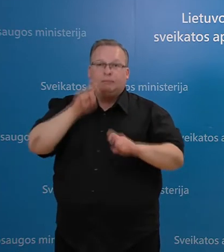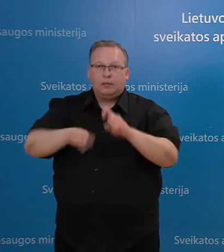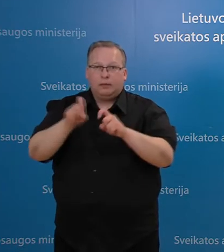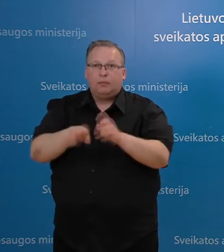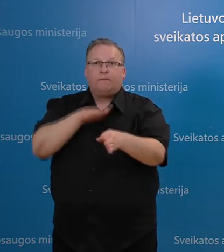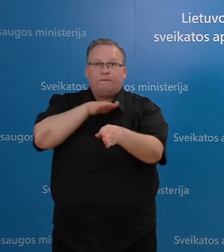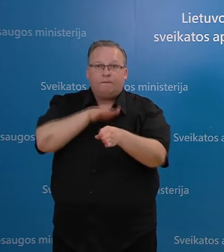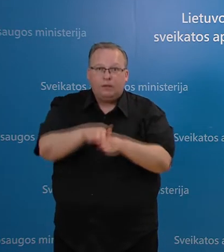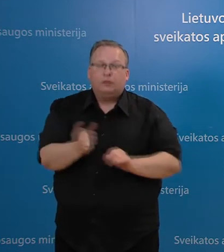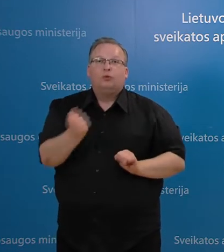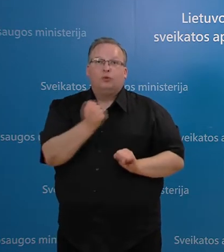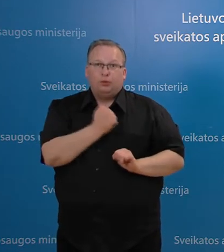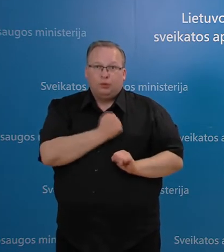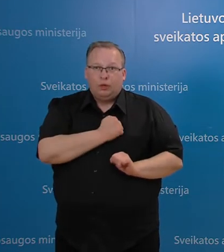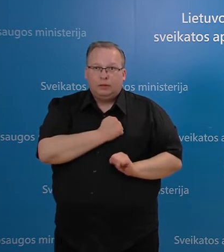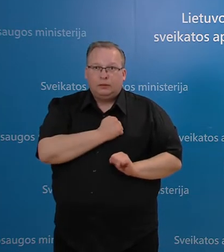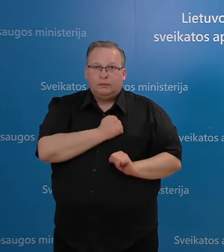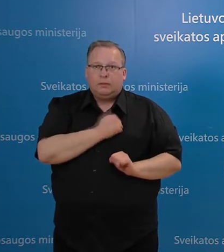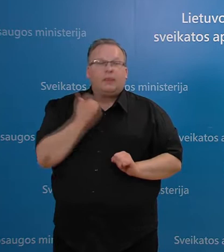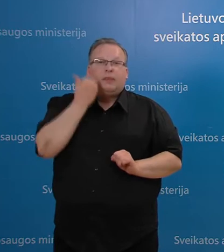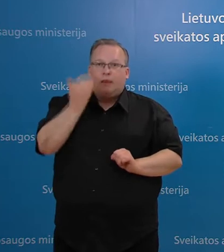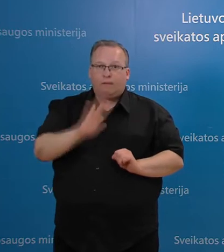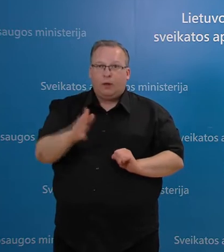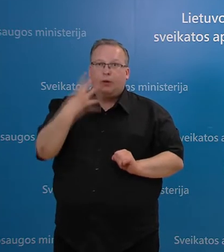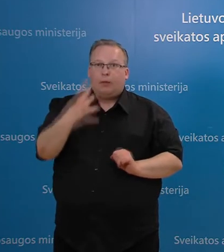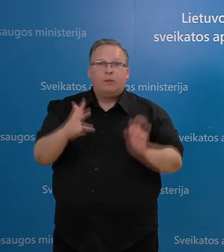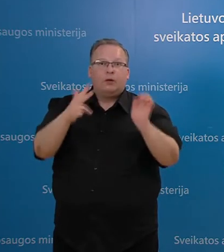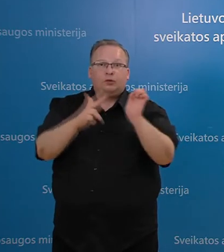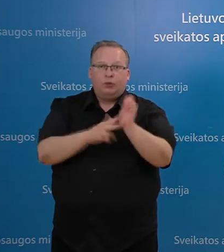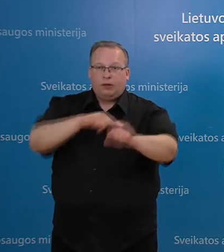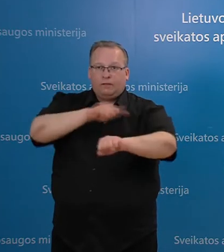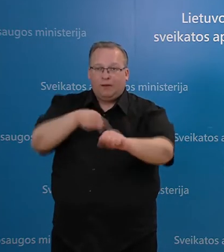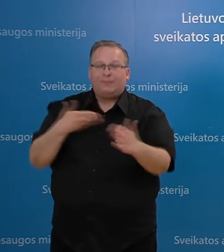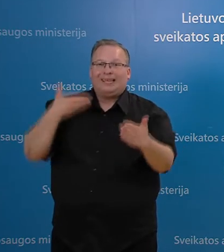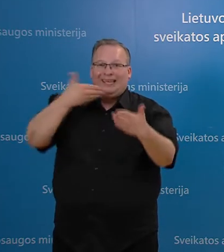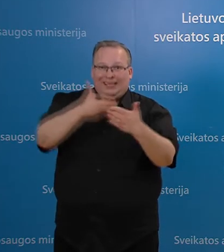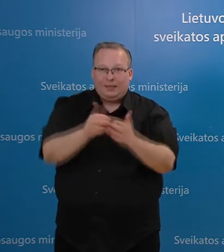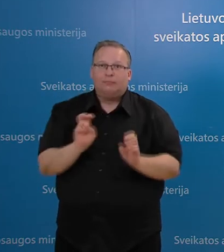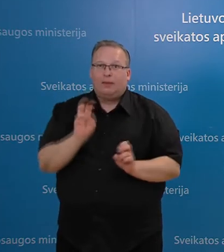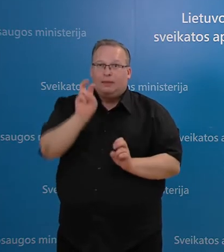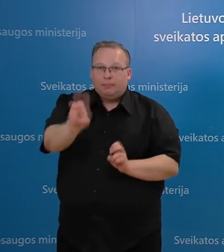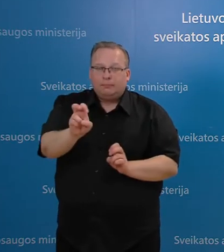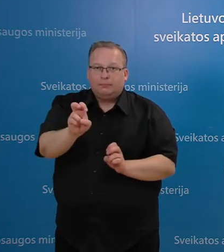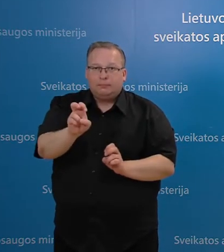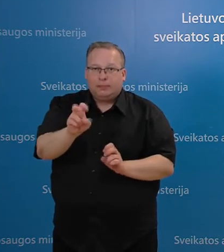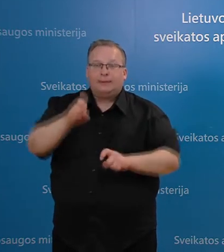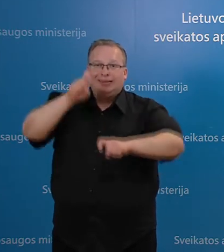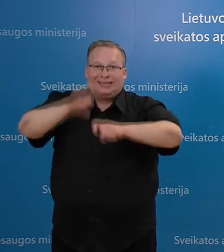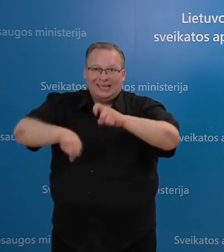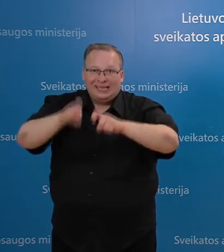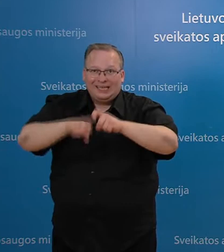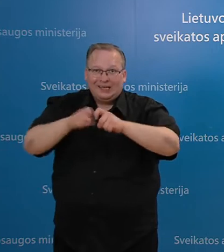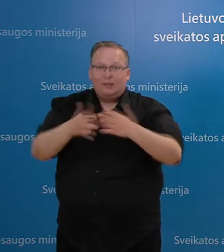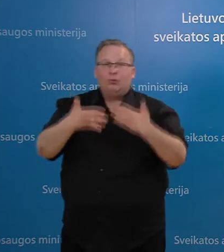turės ne vėliau kaip per 48 valandas iki tyrimo, iki